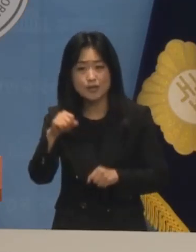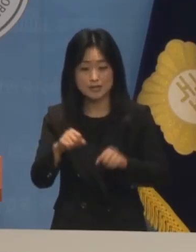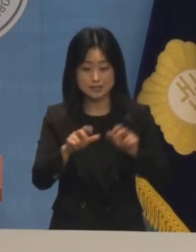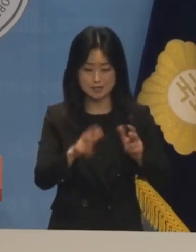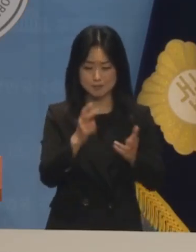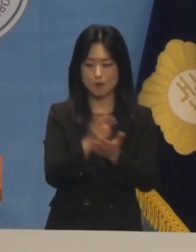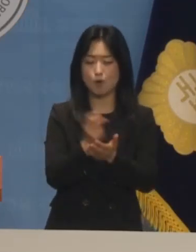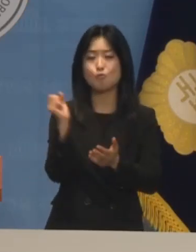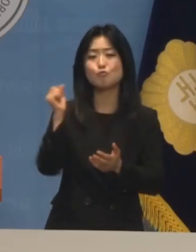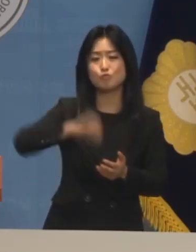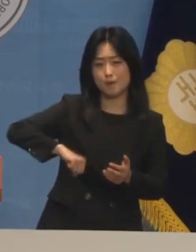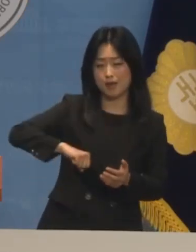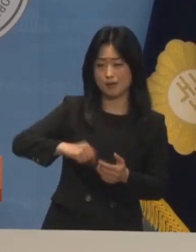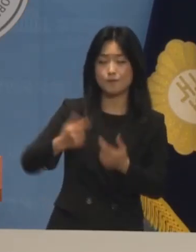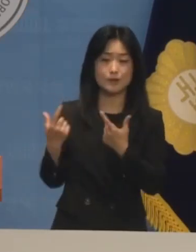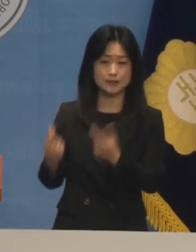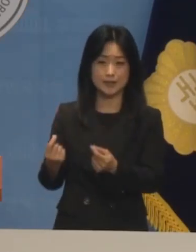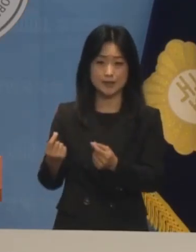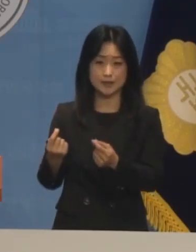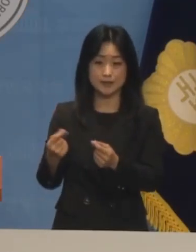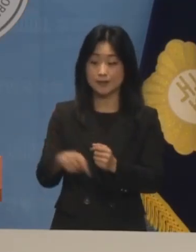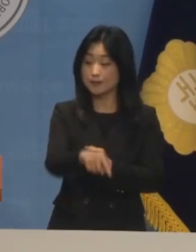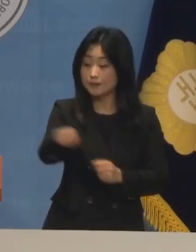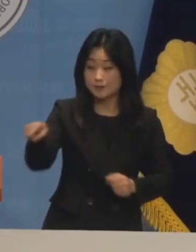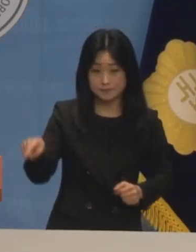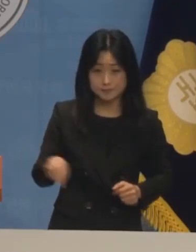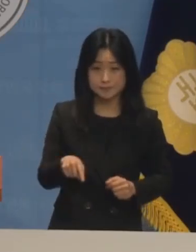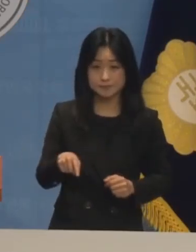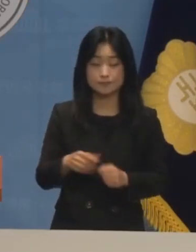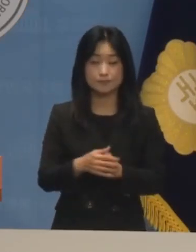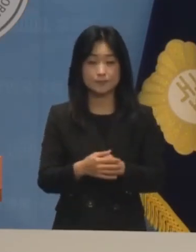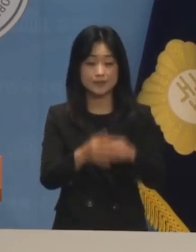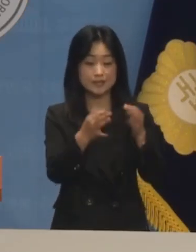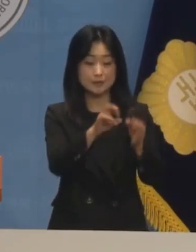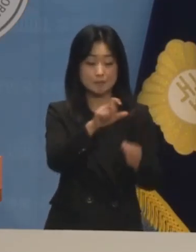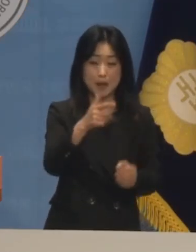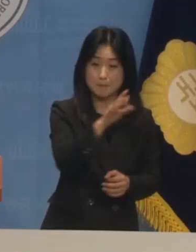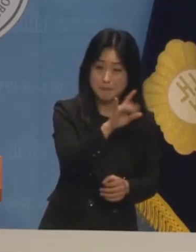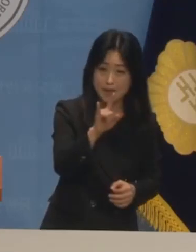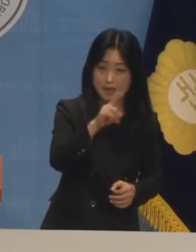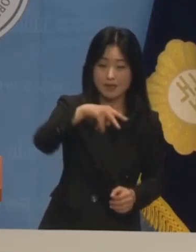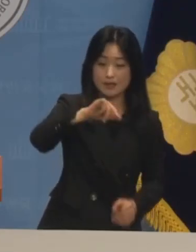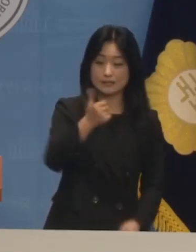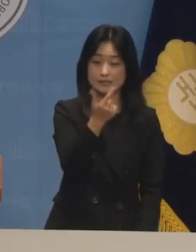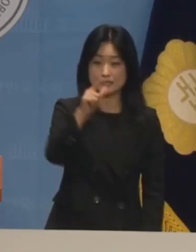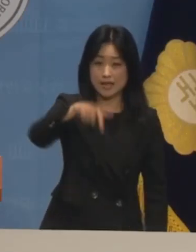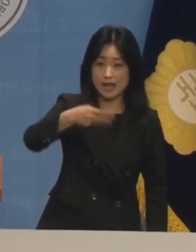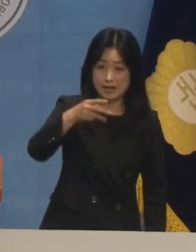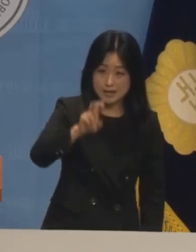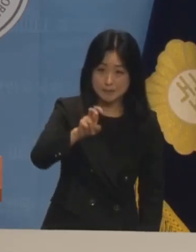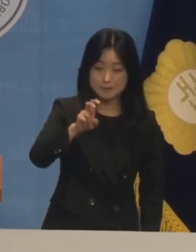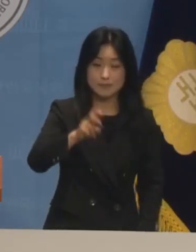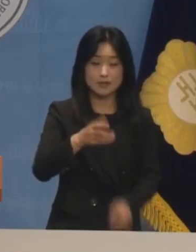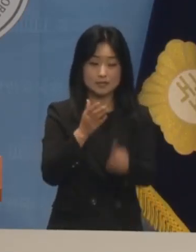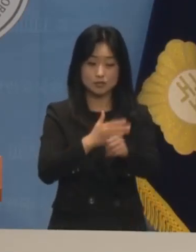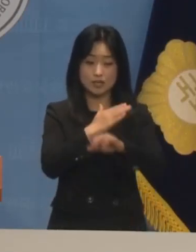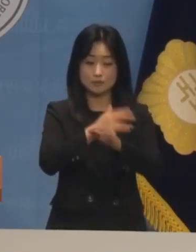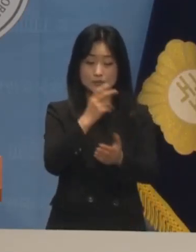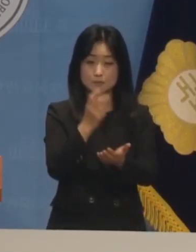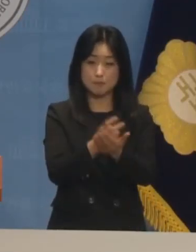현행법 위반을 면하기 어렵습니다. 피고발인들은 피의자 김만배와 신앙님에게 청탁금지법 위반